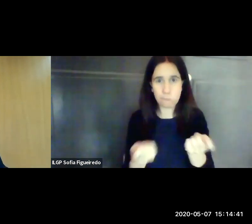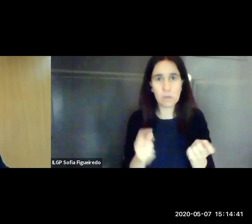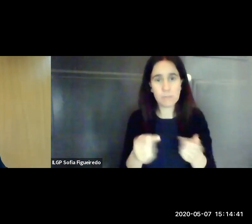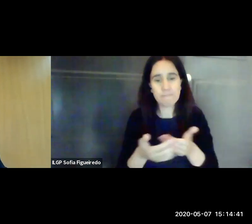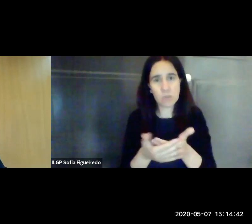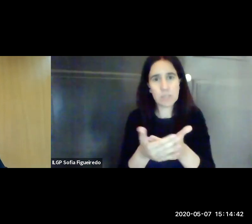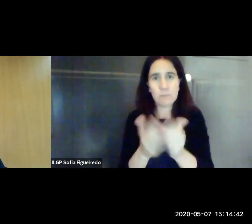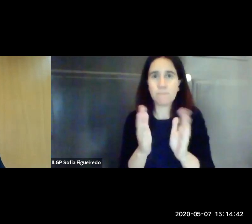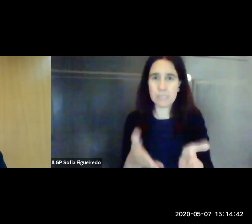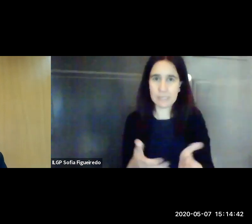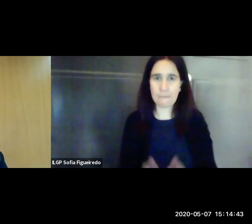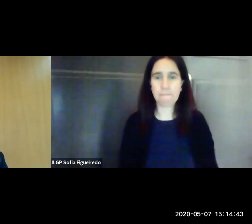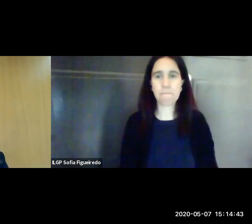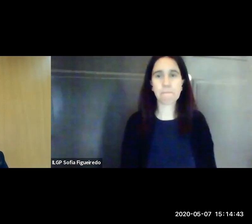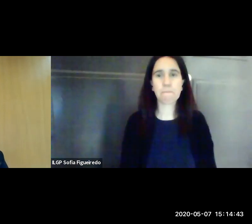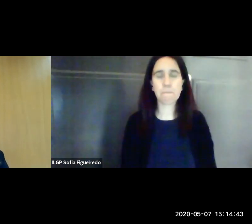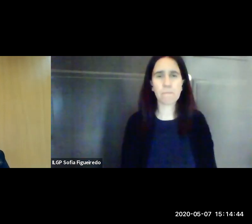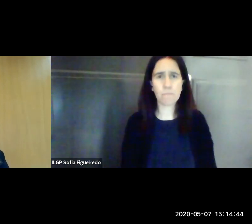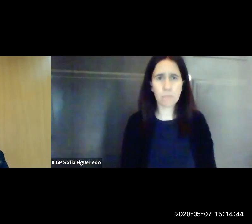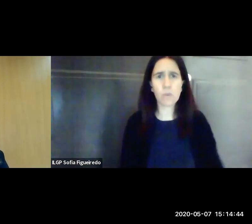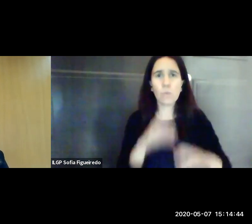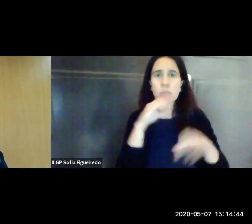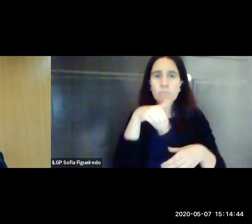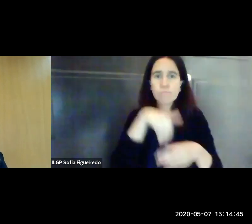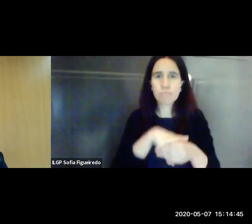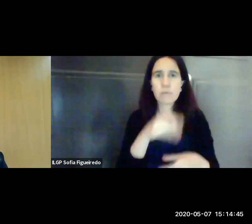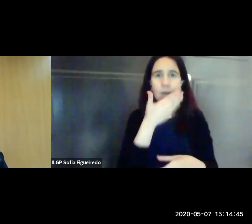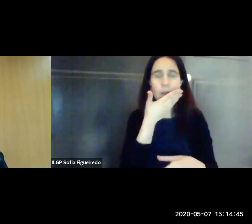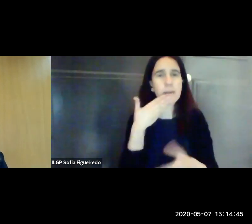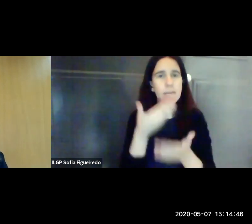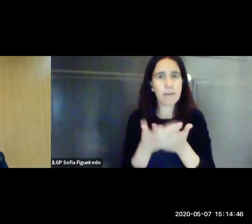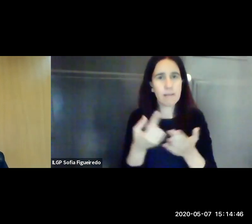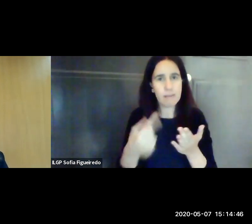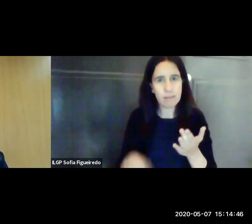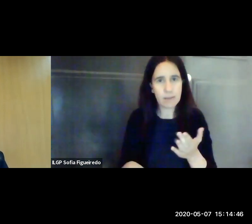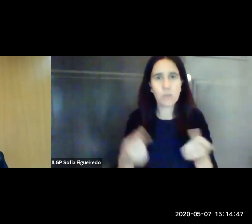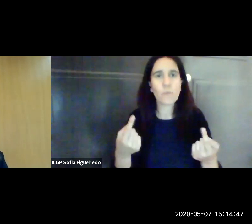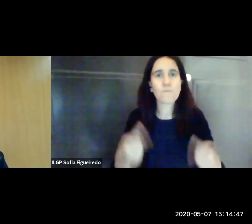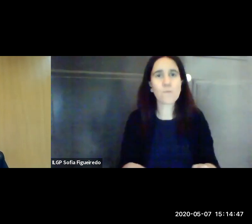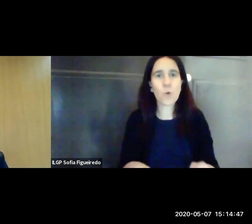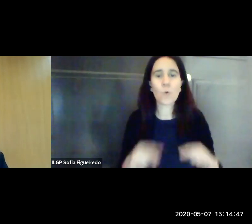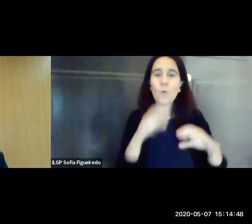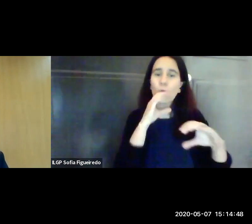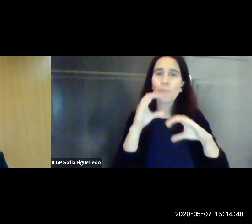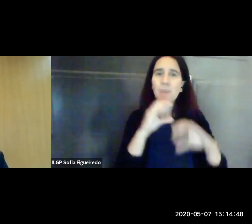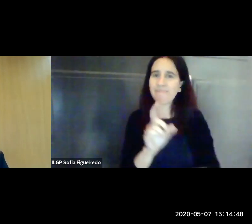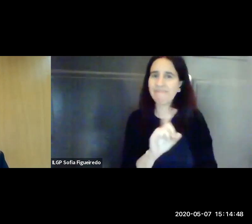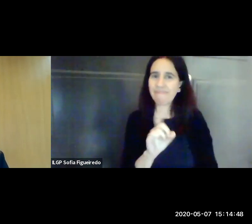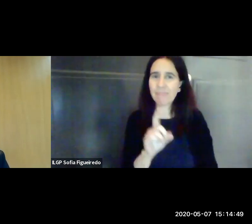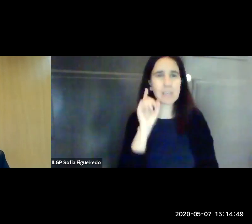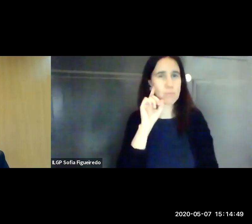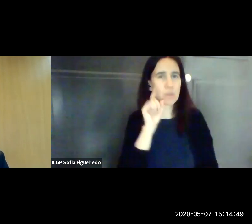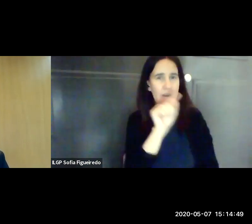organização. Comunicação eficaz tem requisitos, portanto, não é só simplesmente comunicar, há alguns requisitos que são